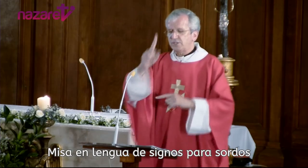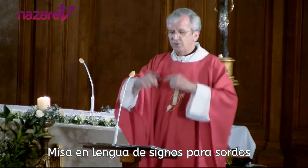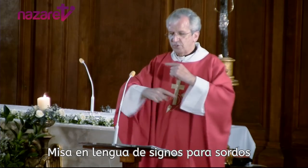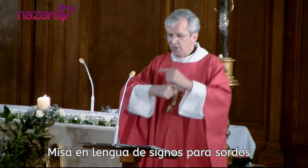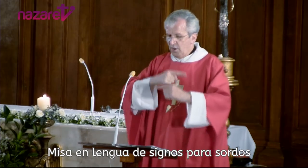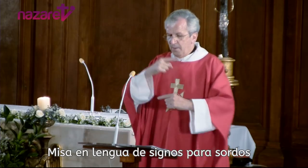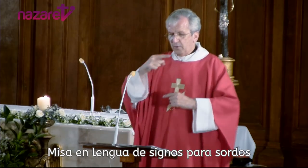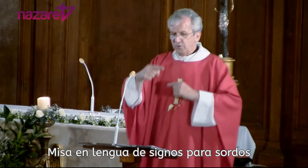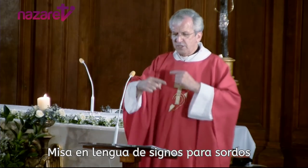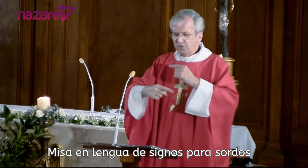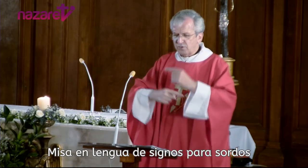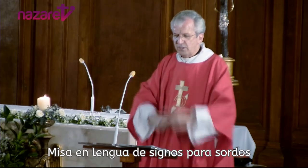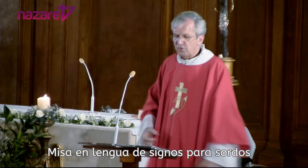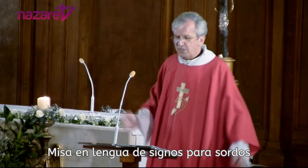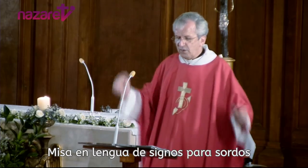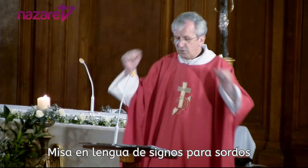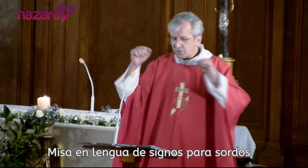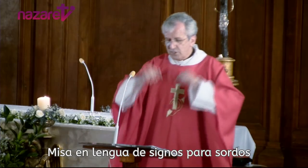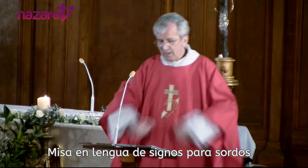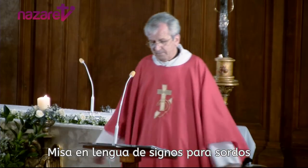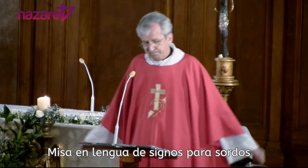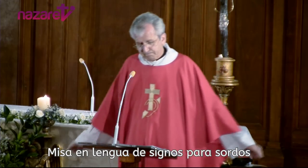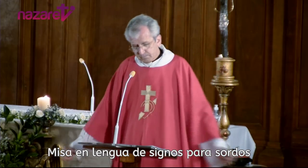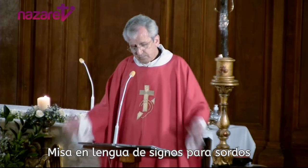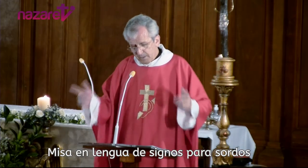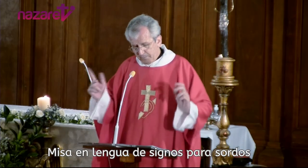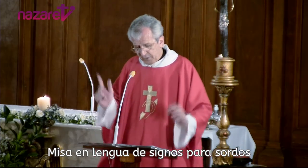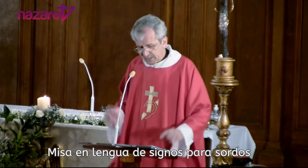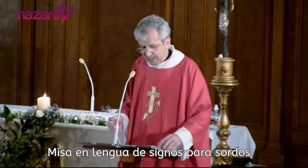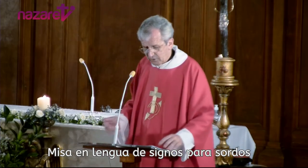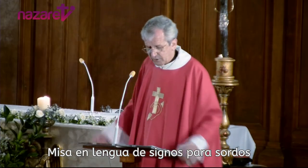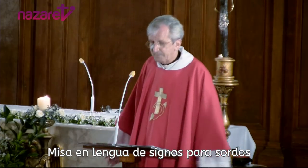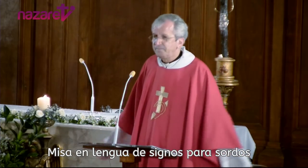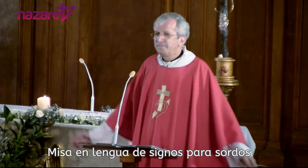Dios por los siglos de los siglos. Amén. Podéis sentaros.